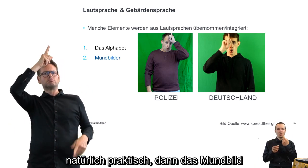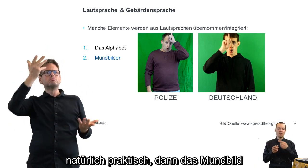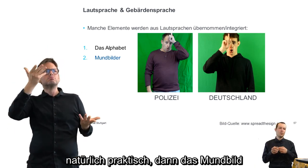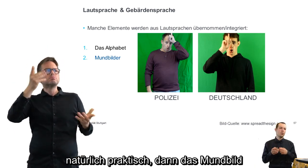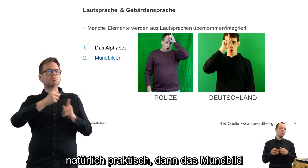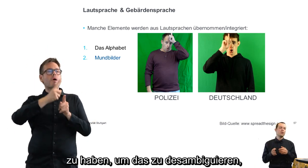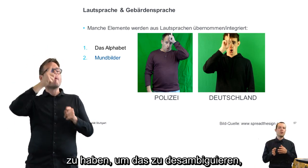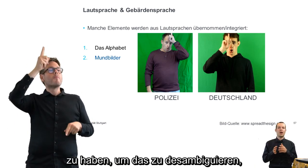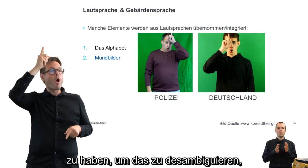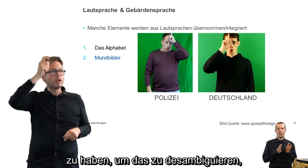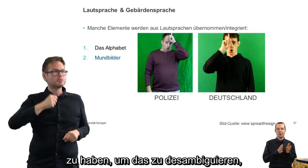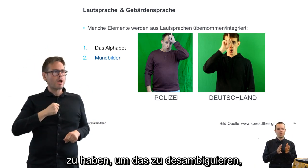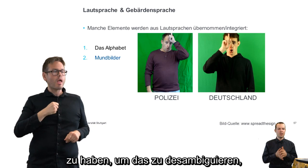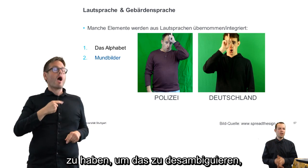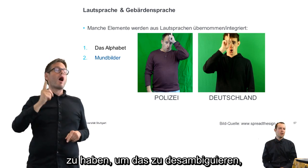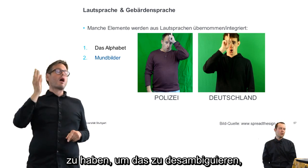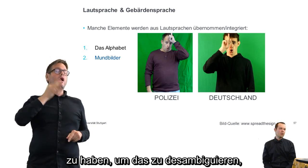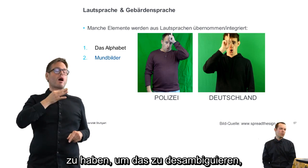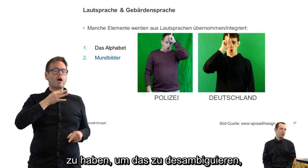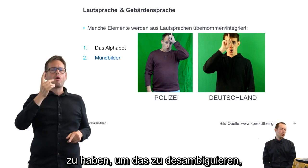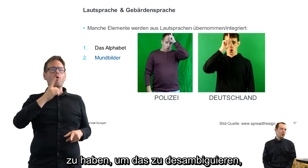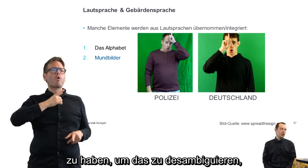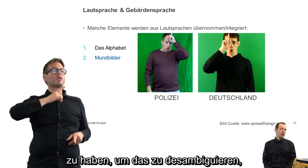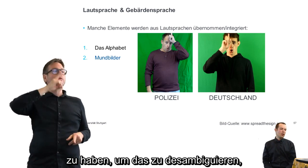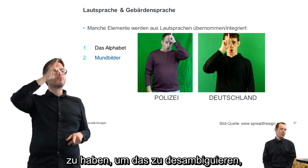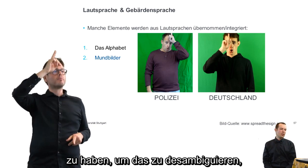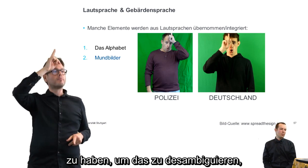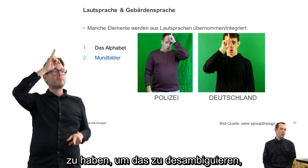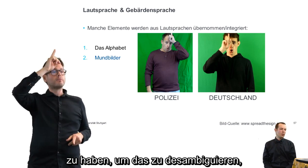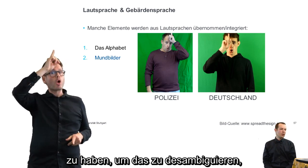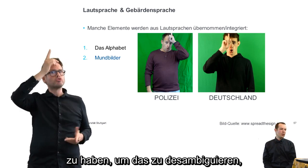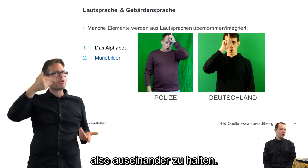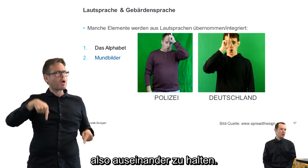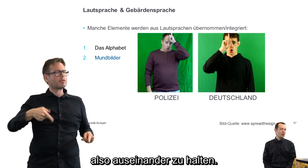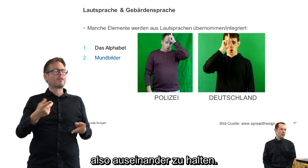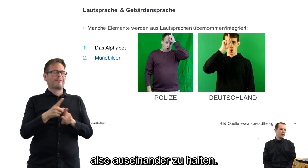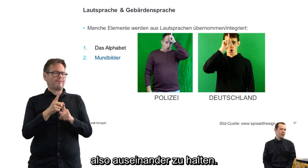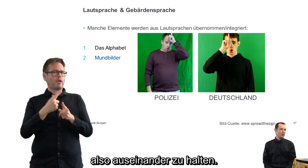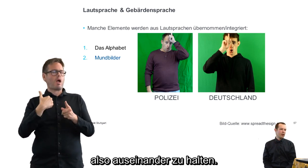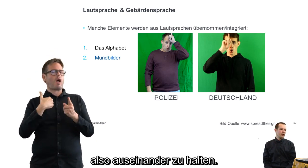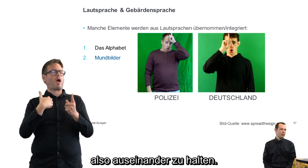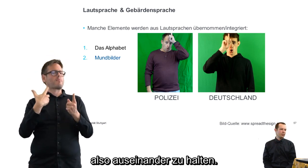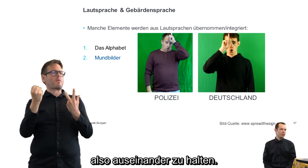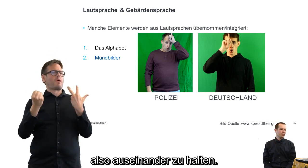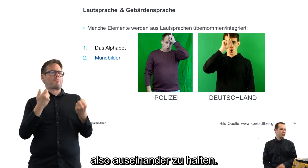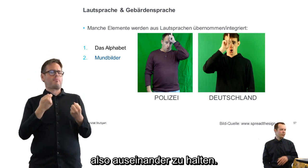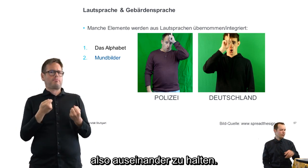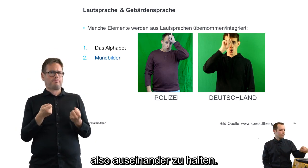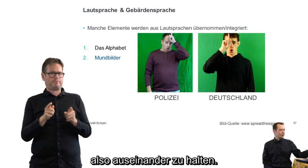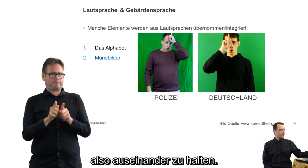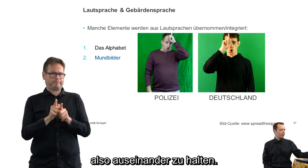natürlich praktisch, dann das Mundbild zu haben, um das zu desambulieren, also auseinanderzuhalten.